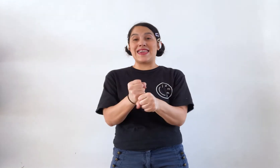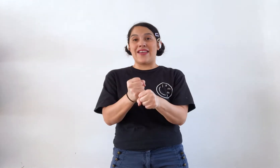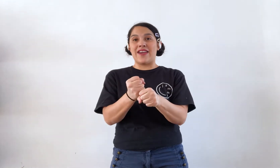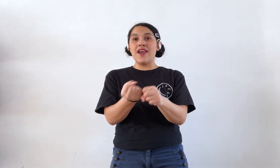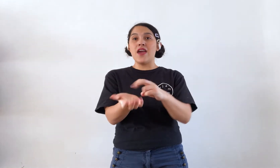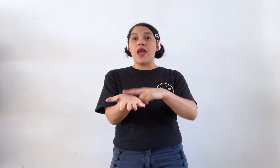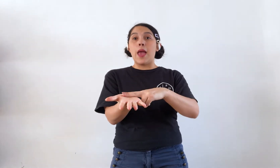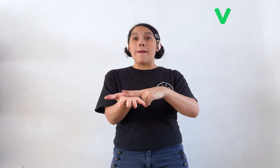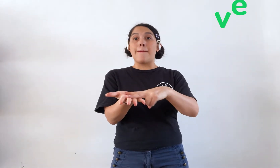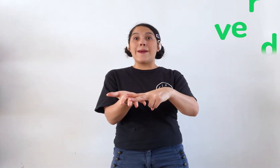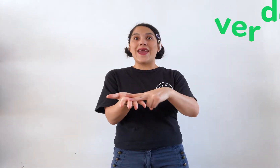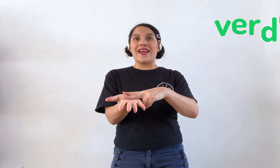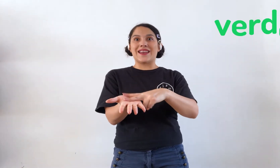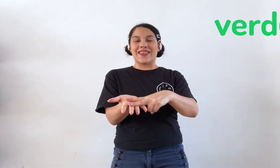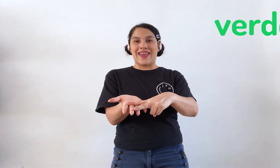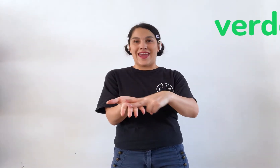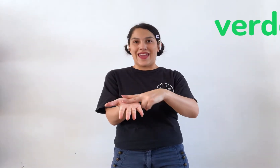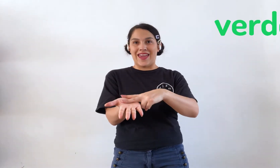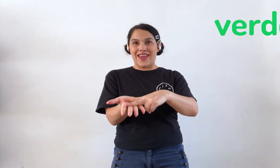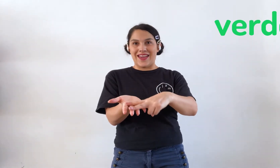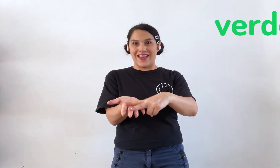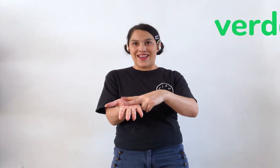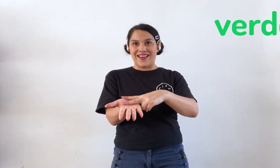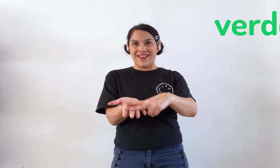de verde.